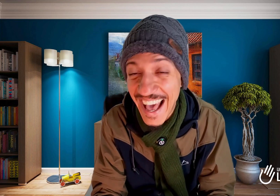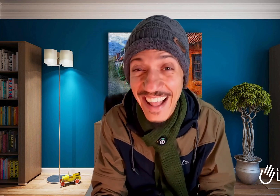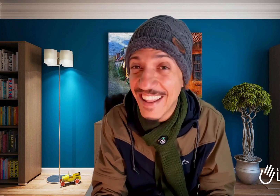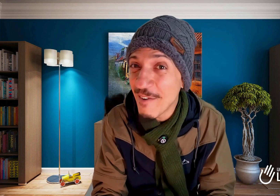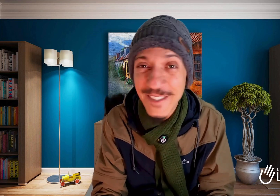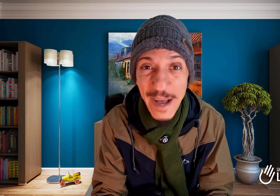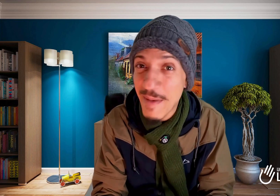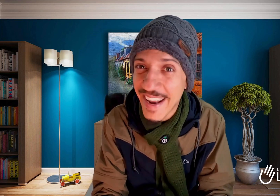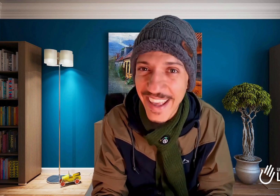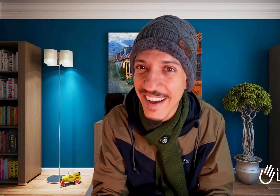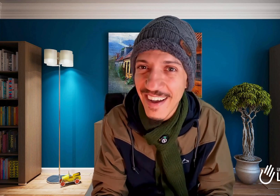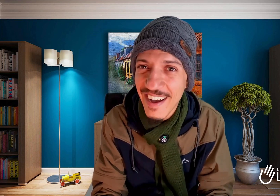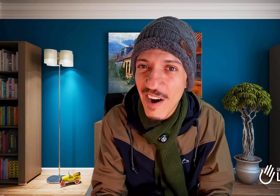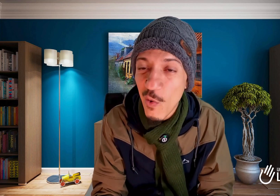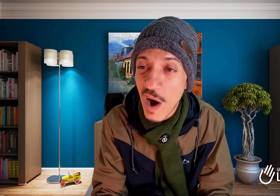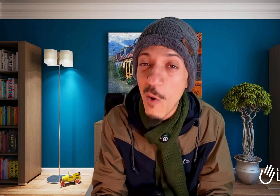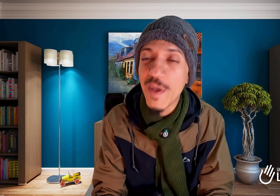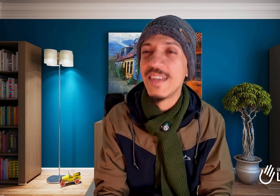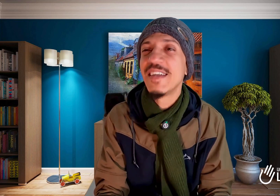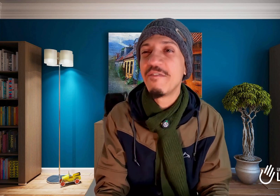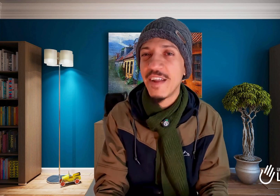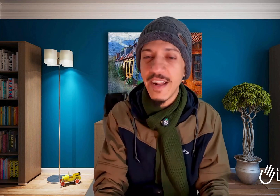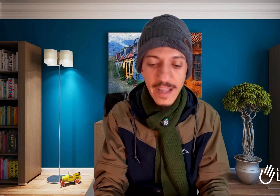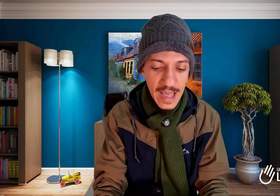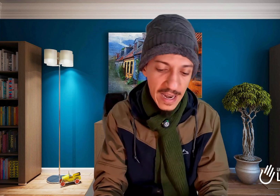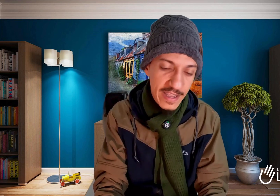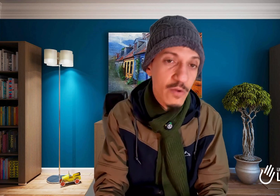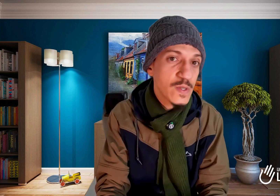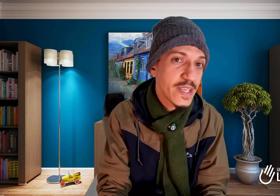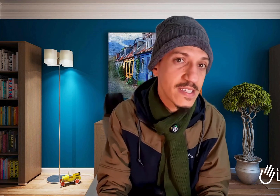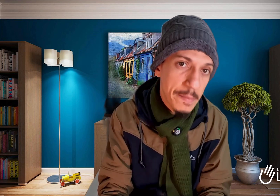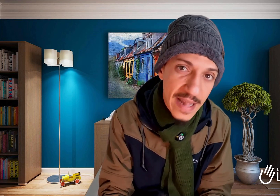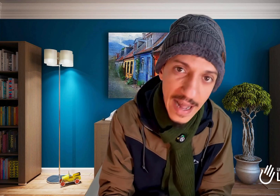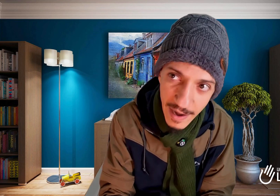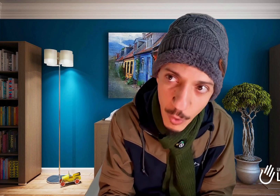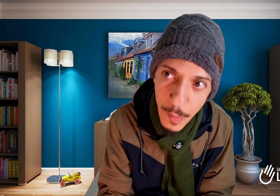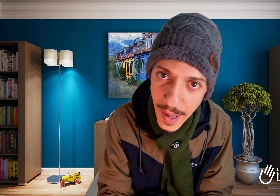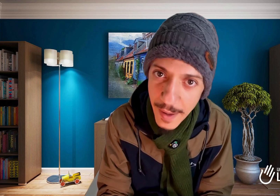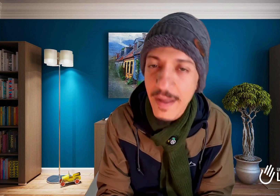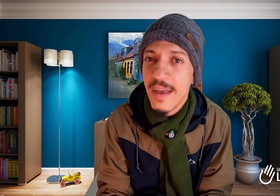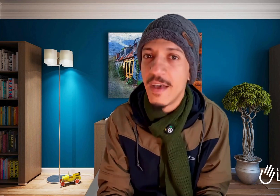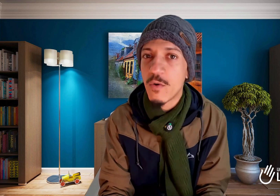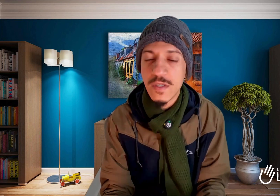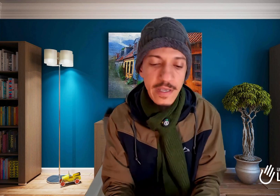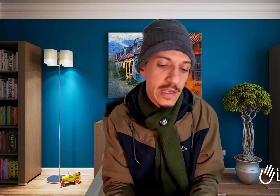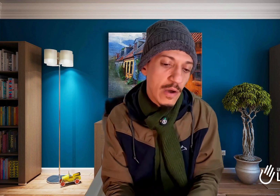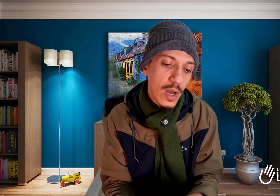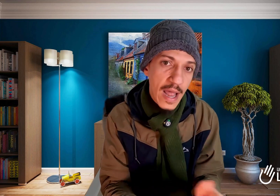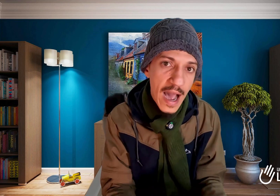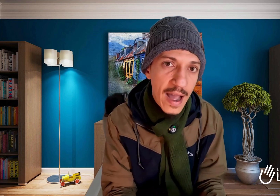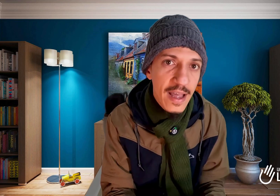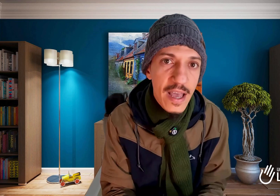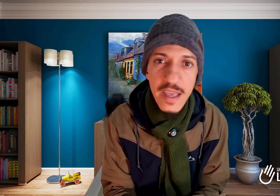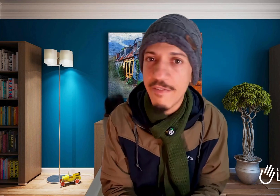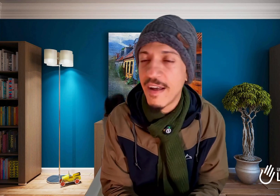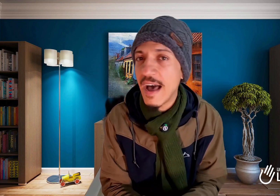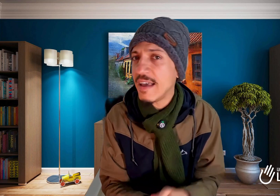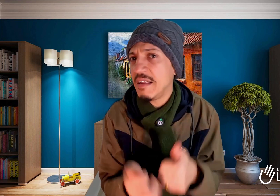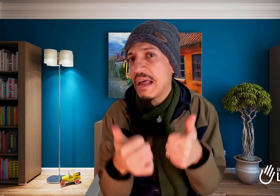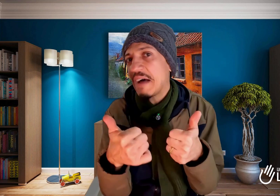não saberia ao que se referiria. Ela ia conseguir examinar o pé, ia conseguir olhar, ia falar que estava tudo